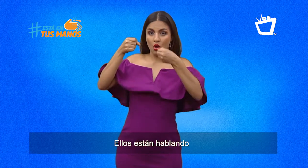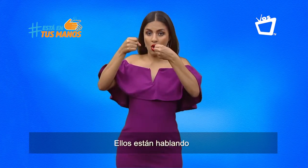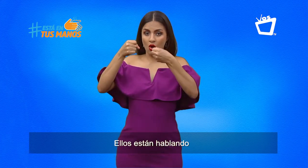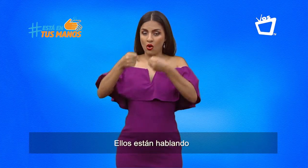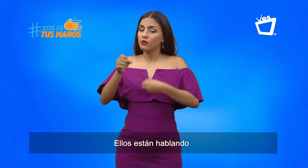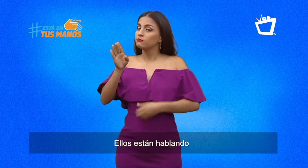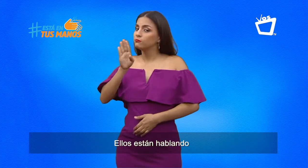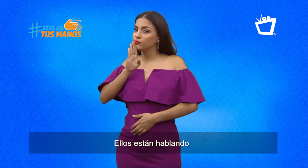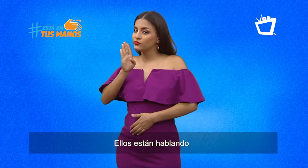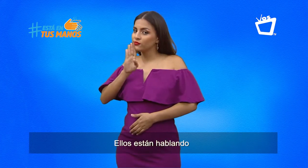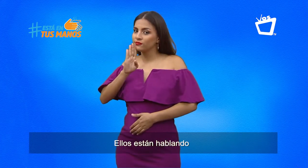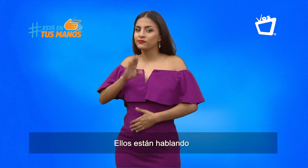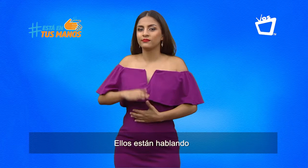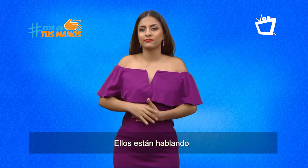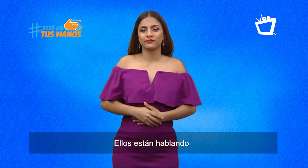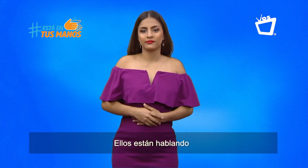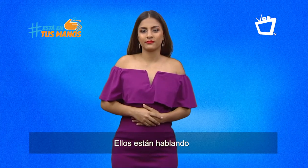ellos están hablando